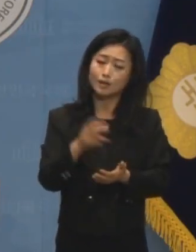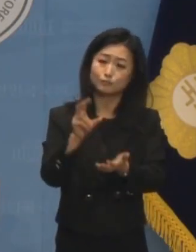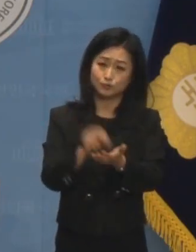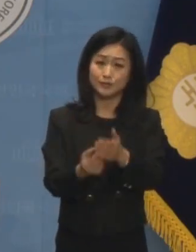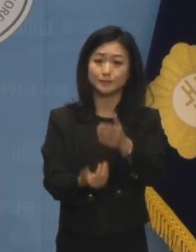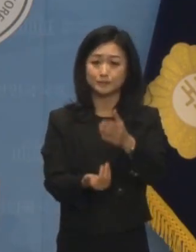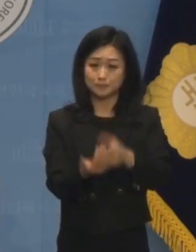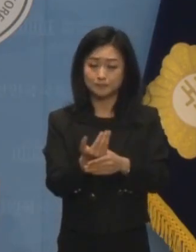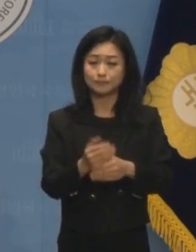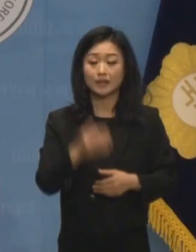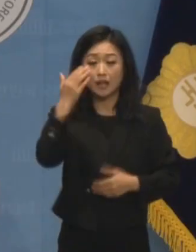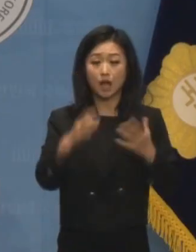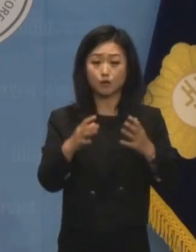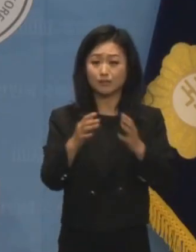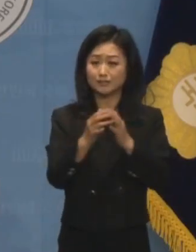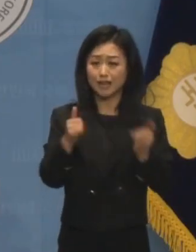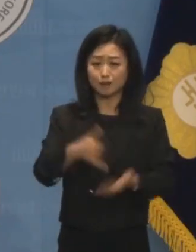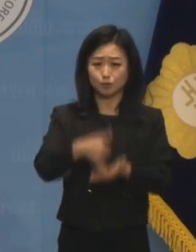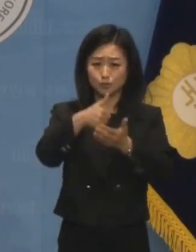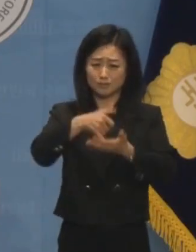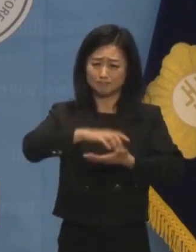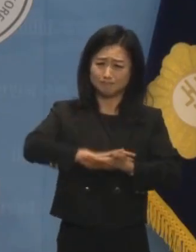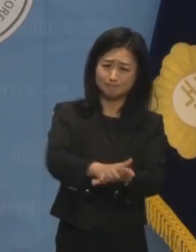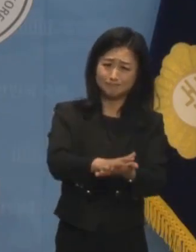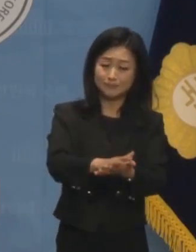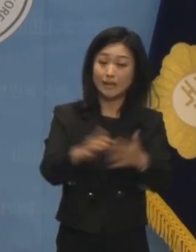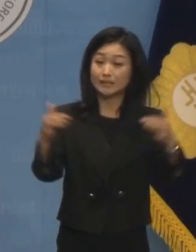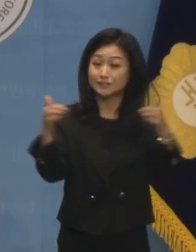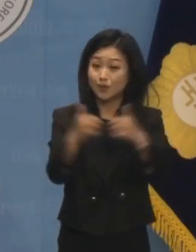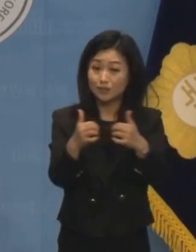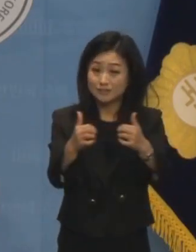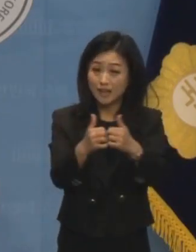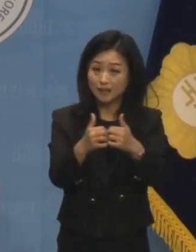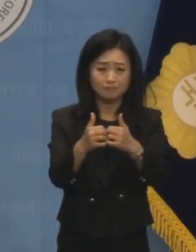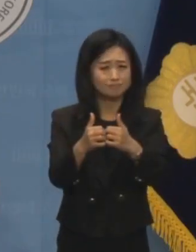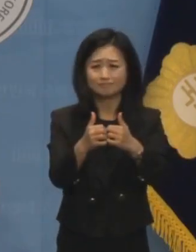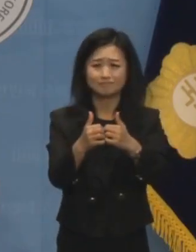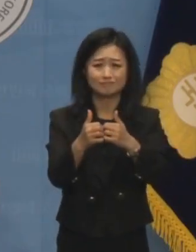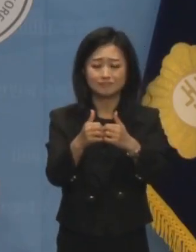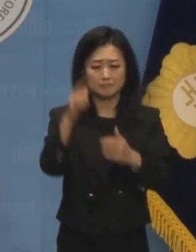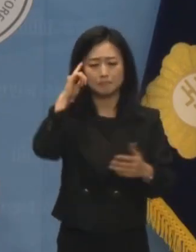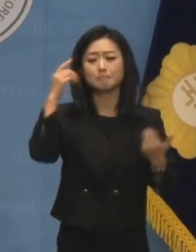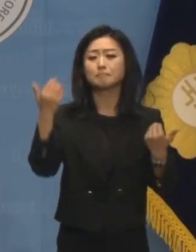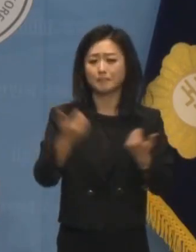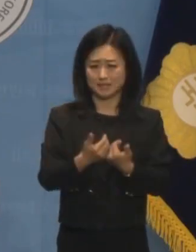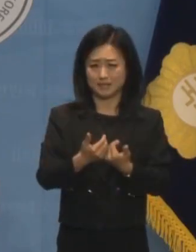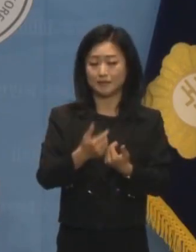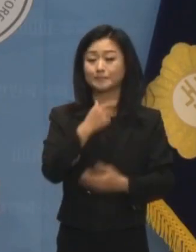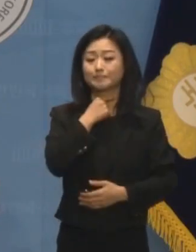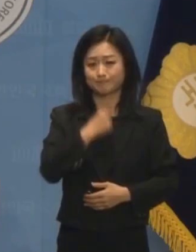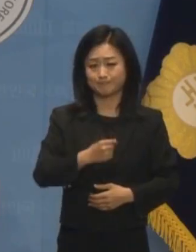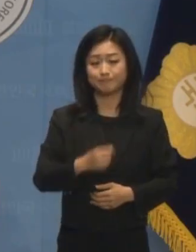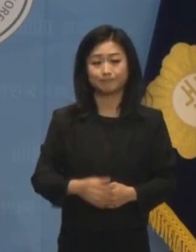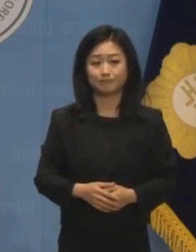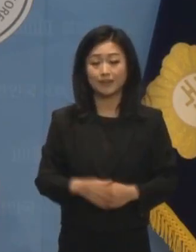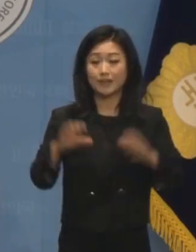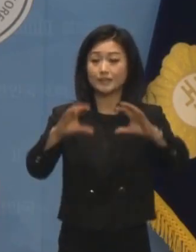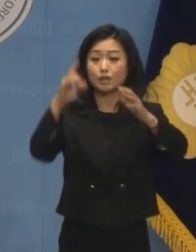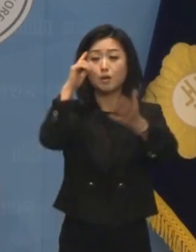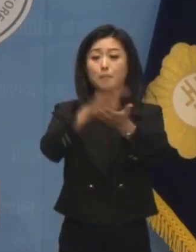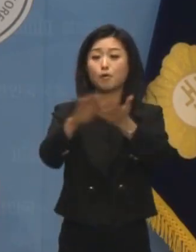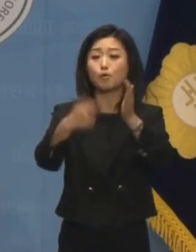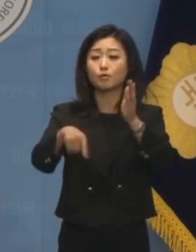삶을 파괴하고 인간의 존엄성을 훼손하는 전쟁에 반드시 반대해야 합니다. 세계 평화를